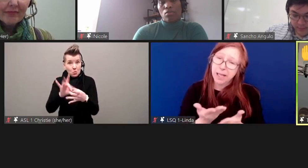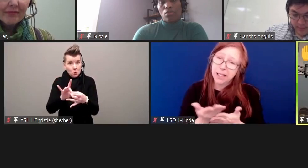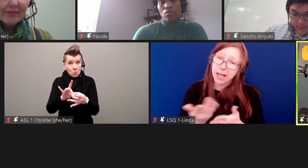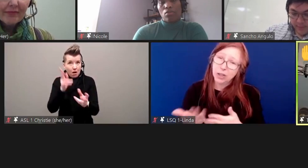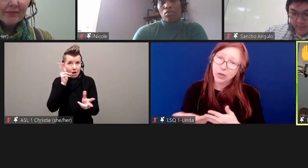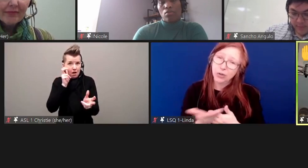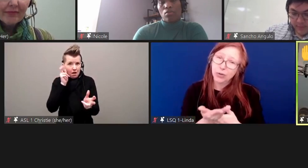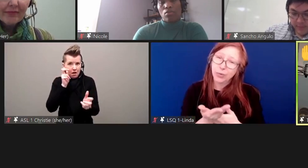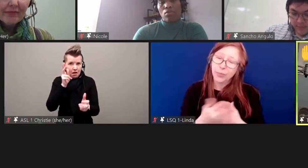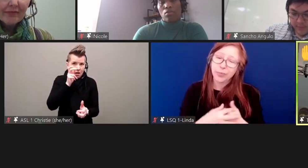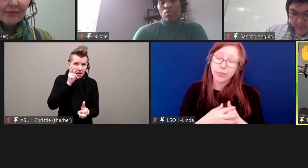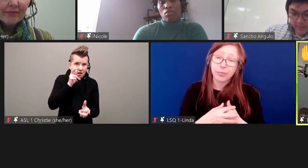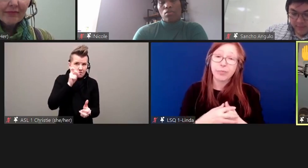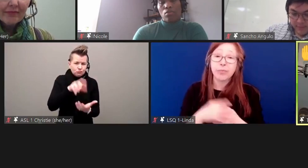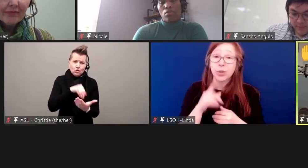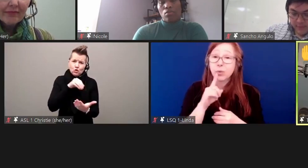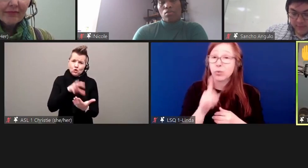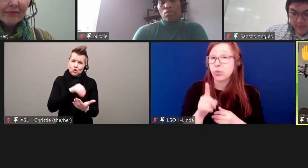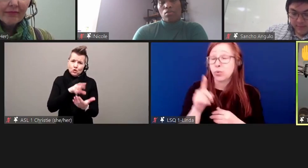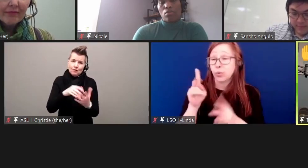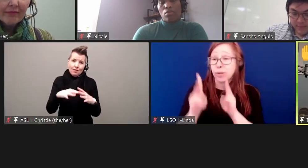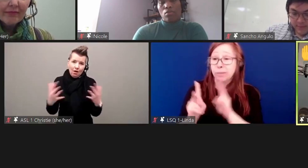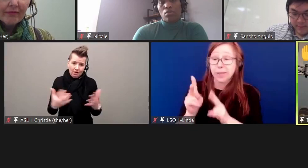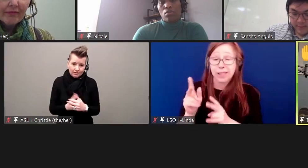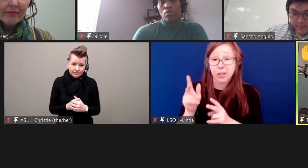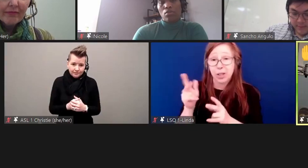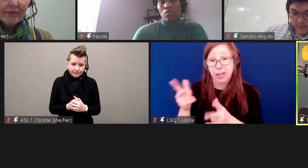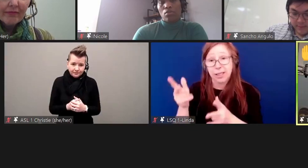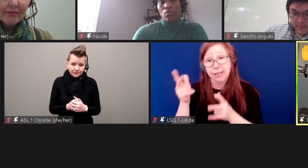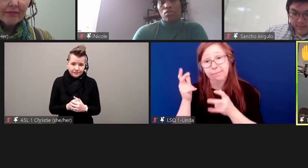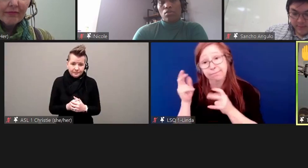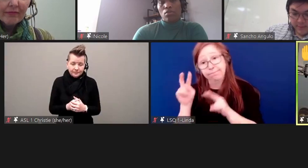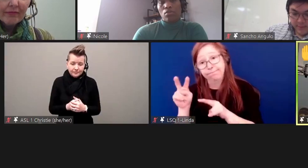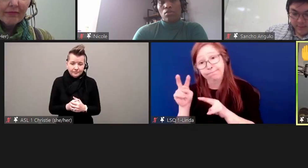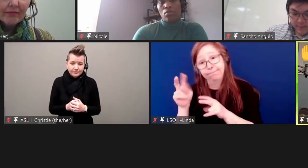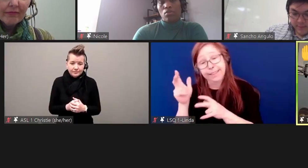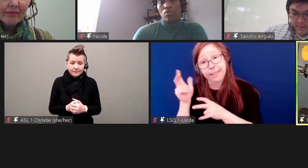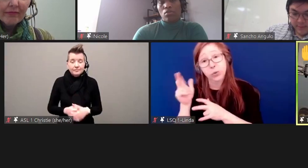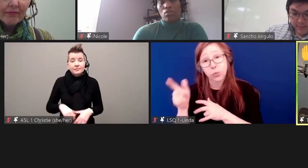ceux qui nous écoutent vont apprendre beaucoup.